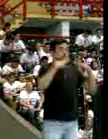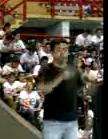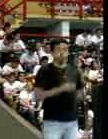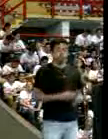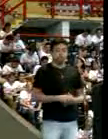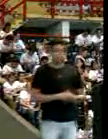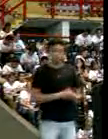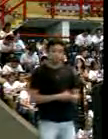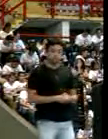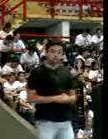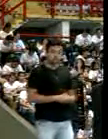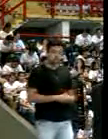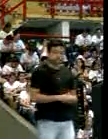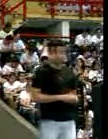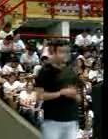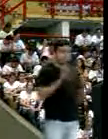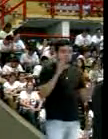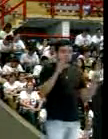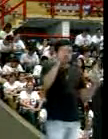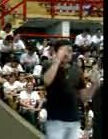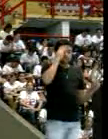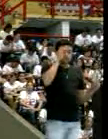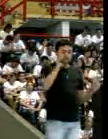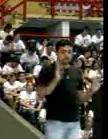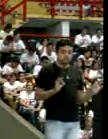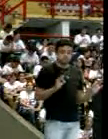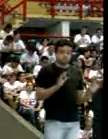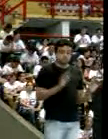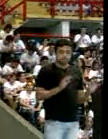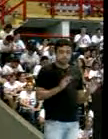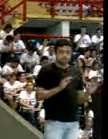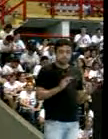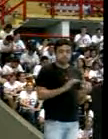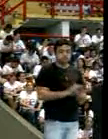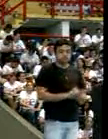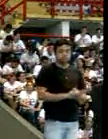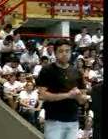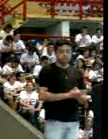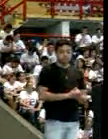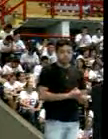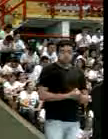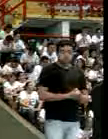ambiental. Tá bem entendido isso, pessoal? Tá claro? Muito bem, vamos em frente.